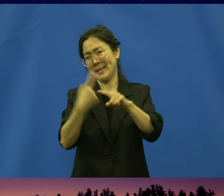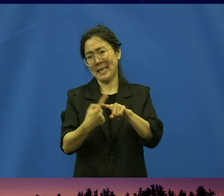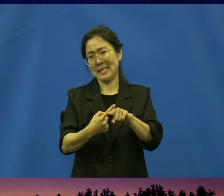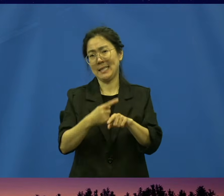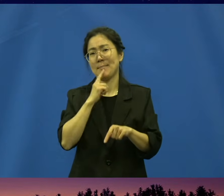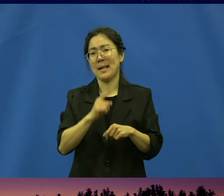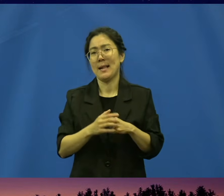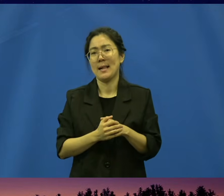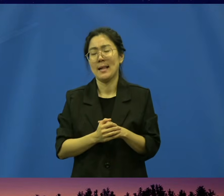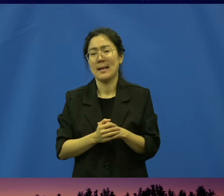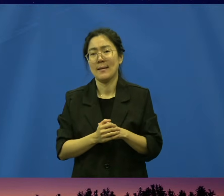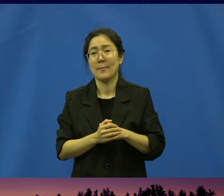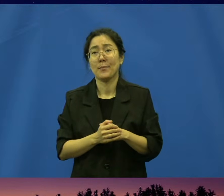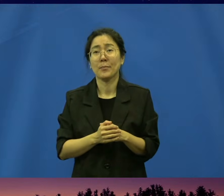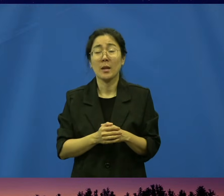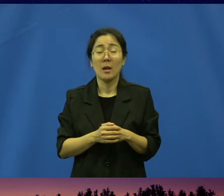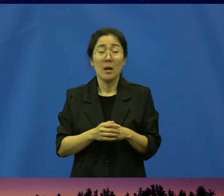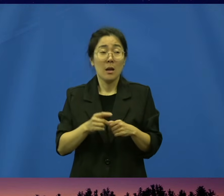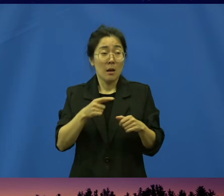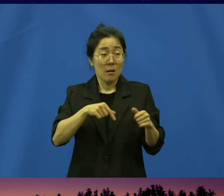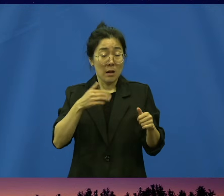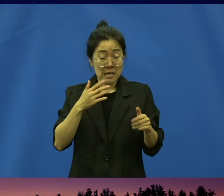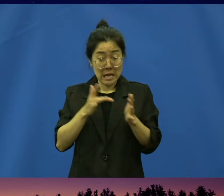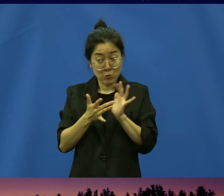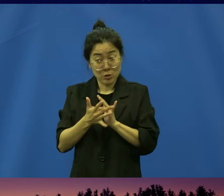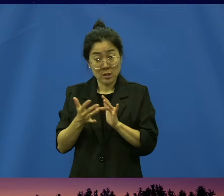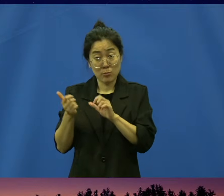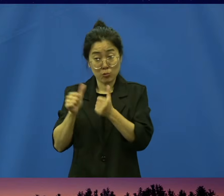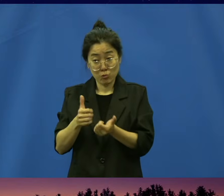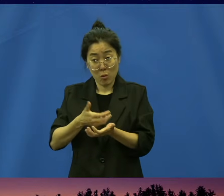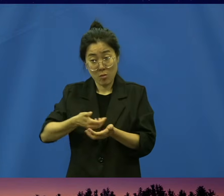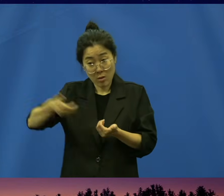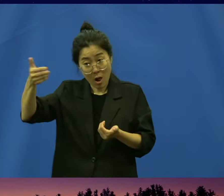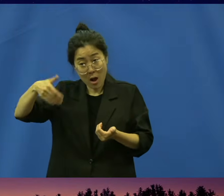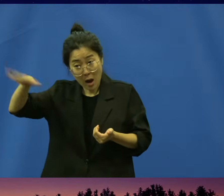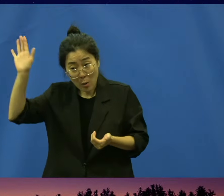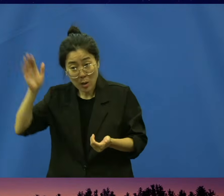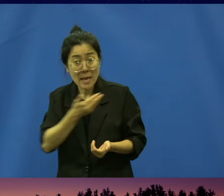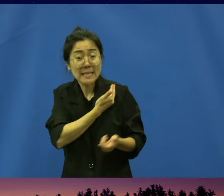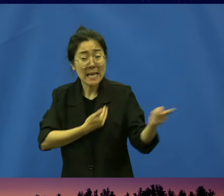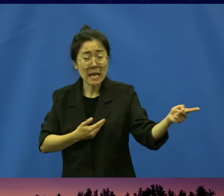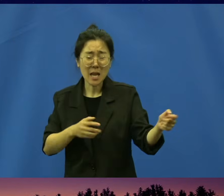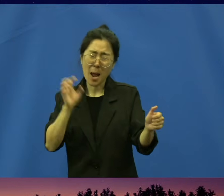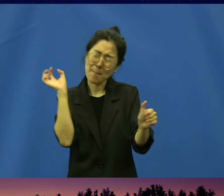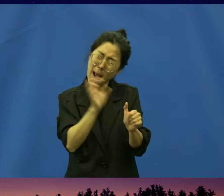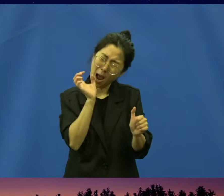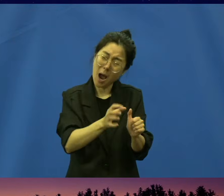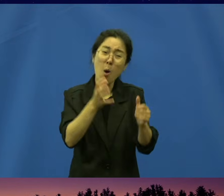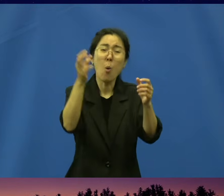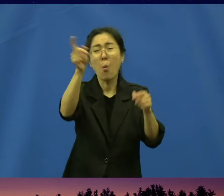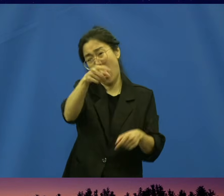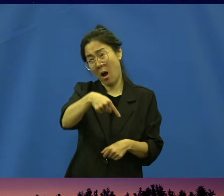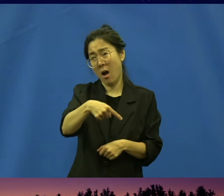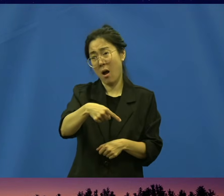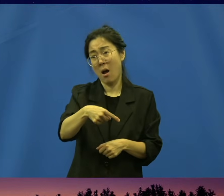엄청난 핍박을 받을 것은 불을 보듯이 뻔한 것입니다. 그래서 주님께서 제자들을 위해서 기도를 하셨습니다.